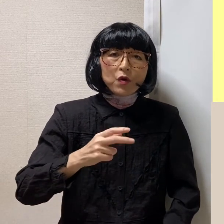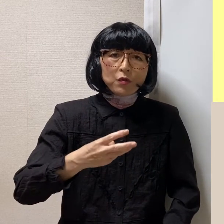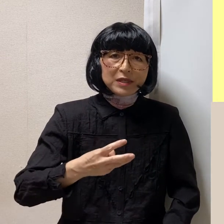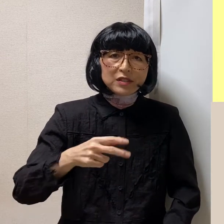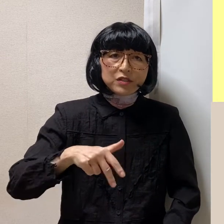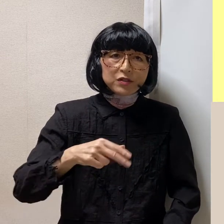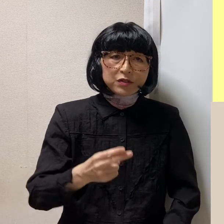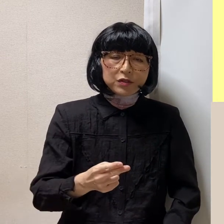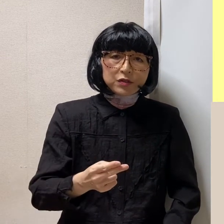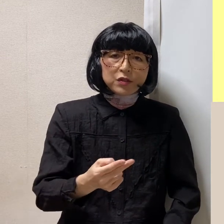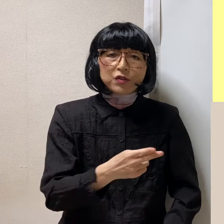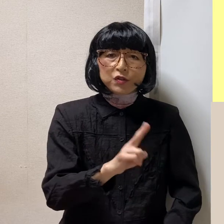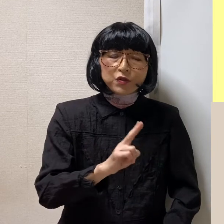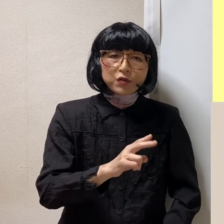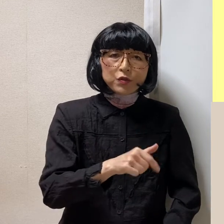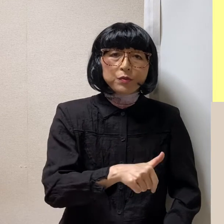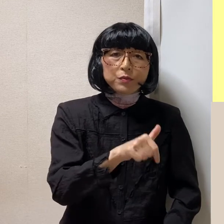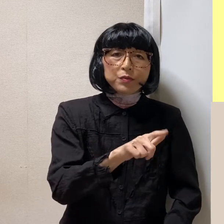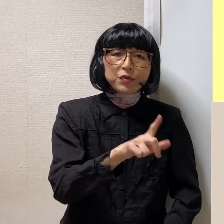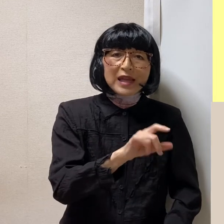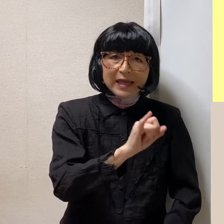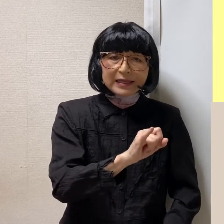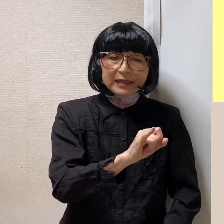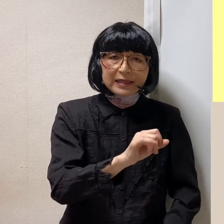They promised to play.